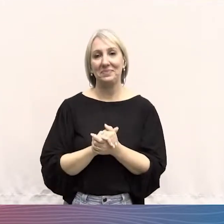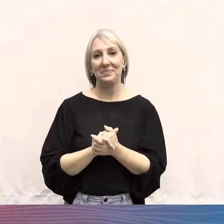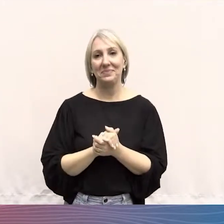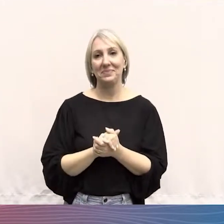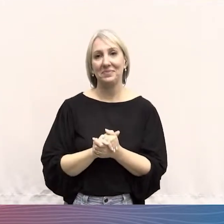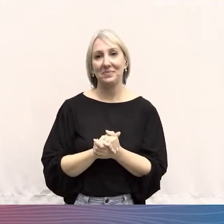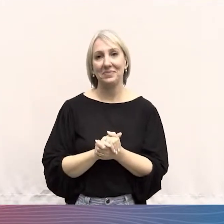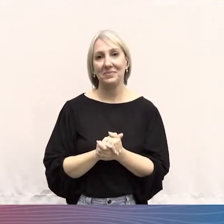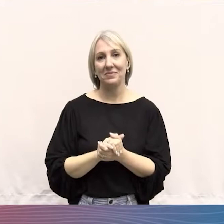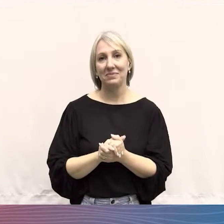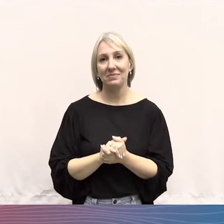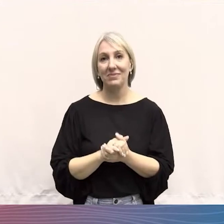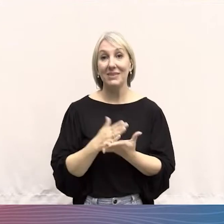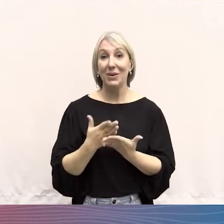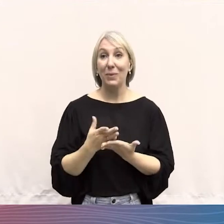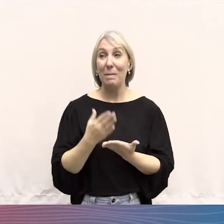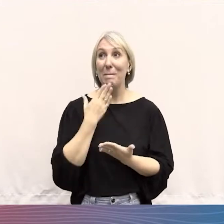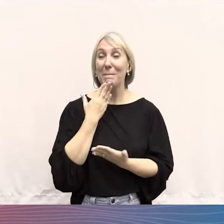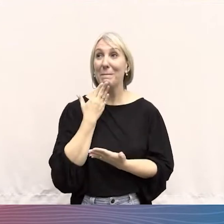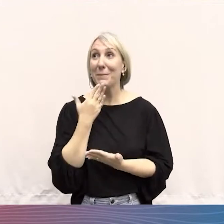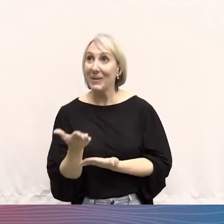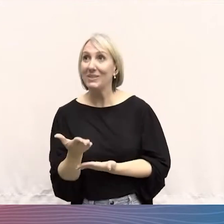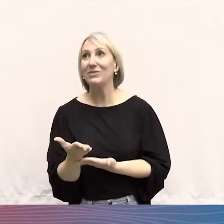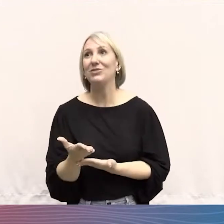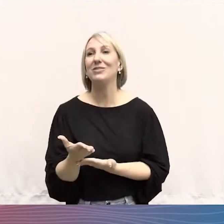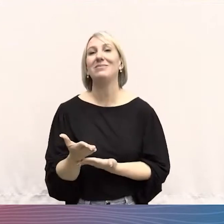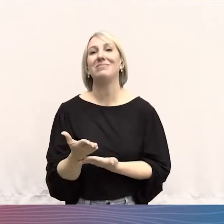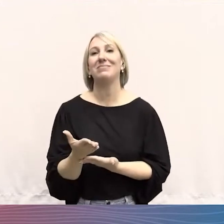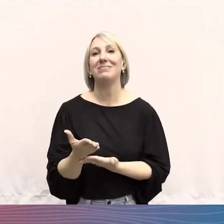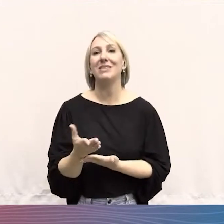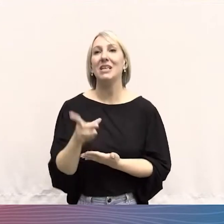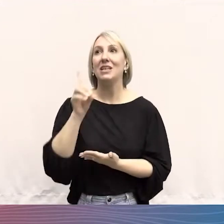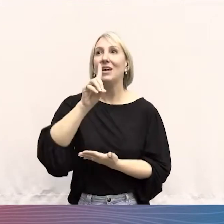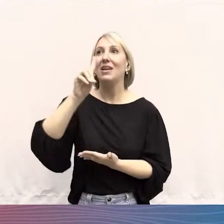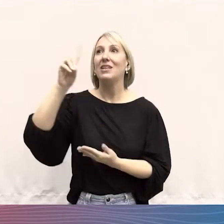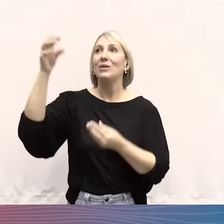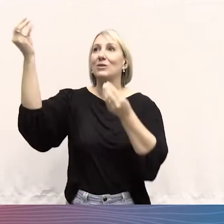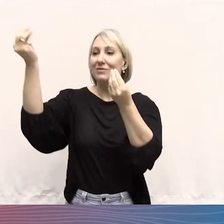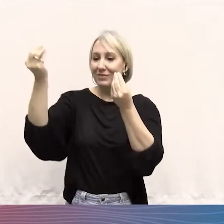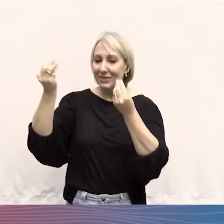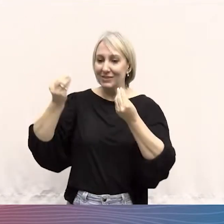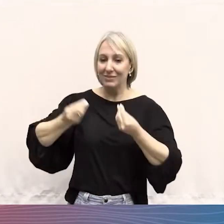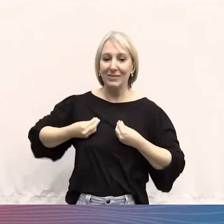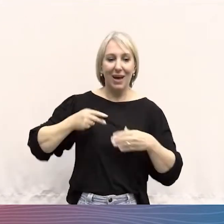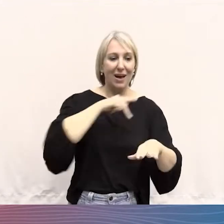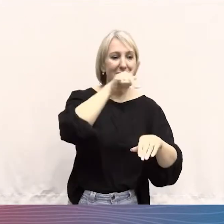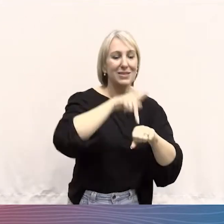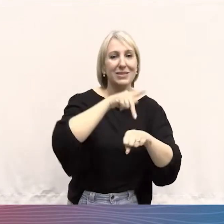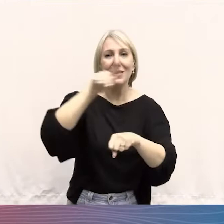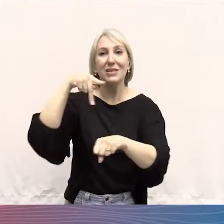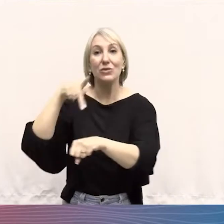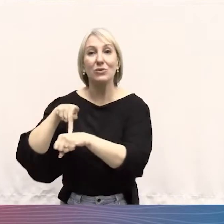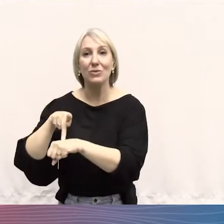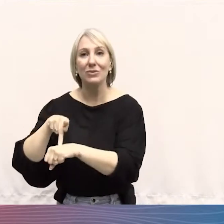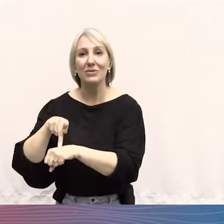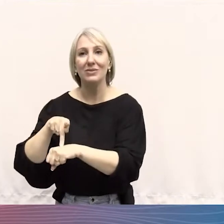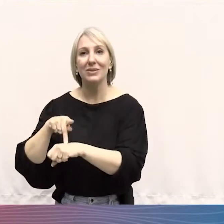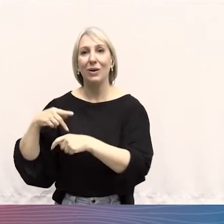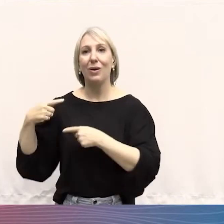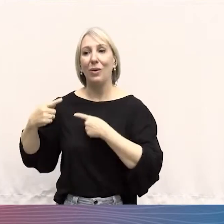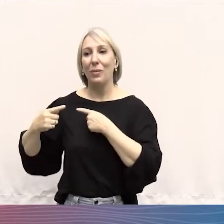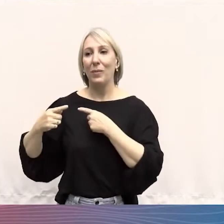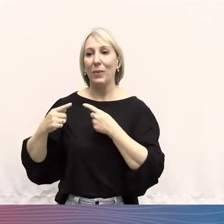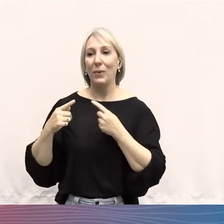irmãos, pede-me, eu te darei as nações por herança. Pai fala para o filho: pode me pedir o que você